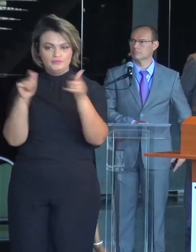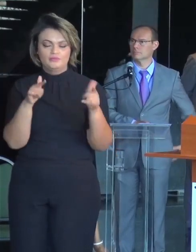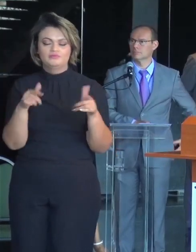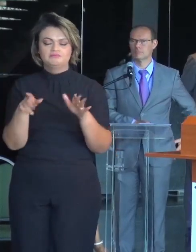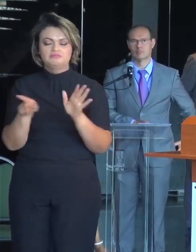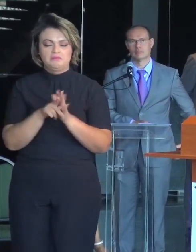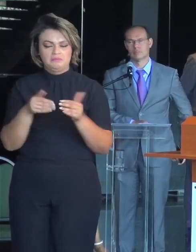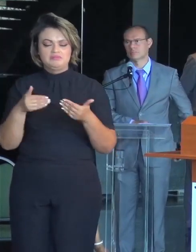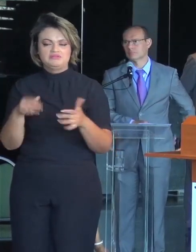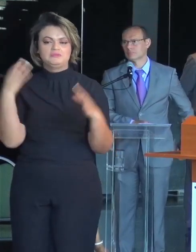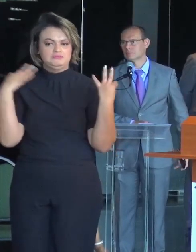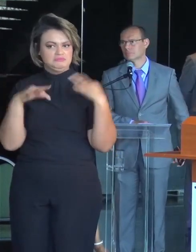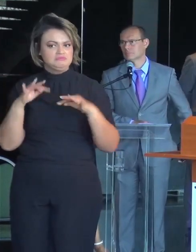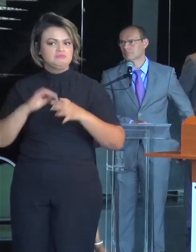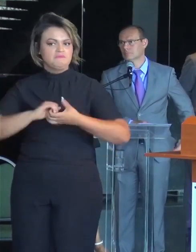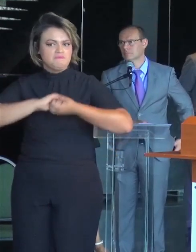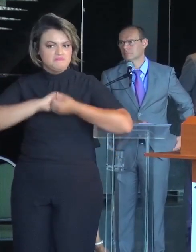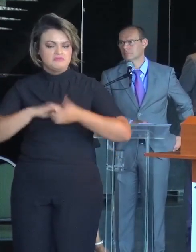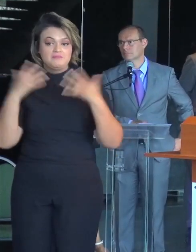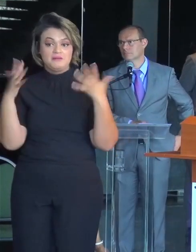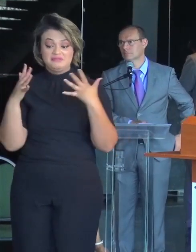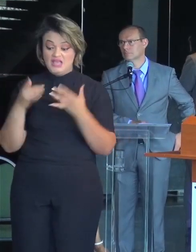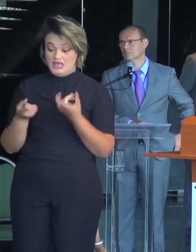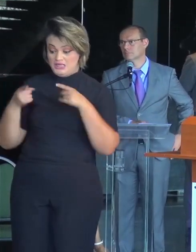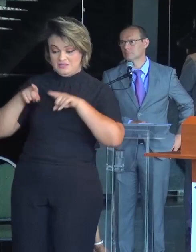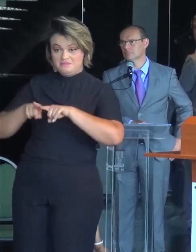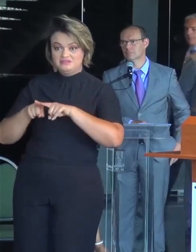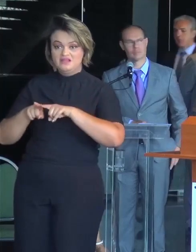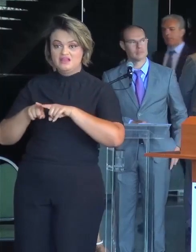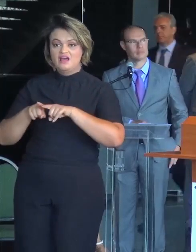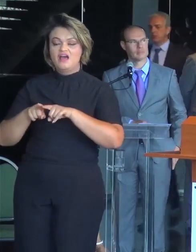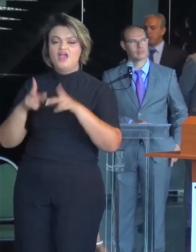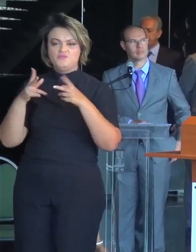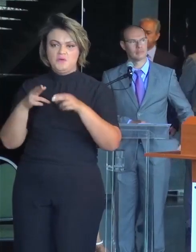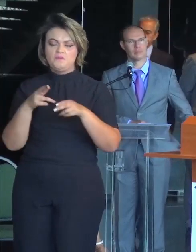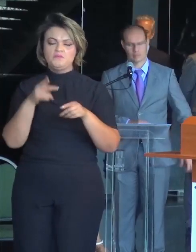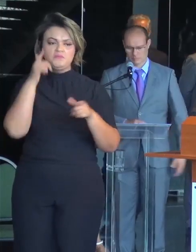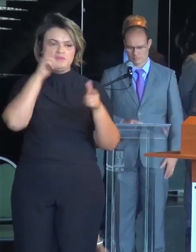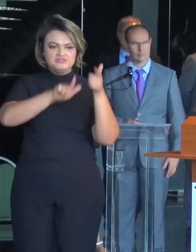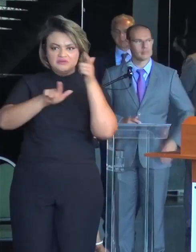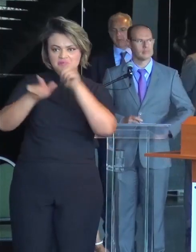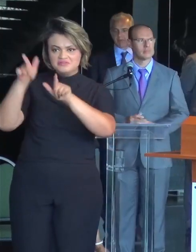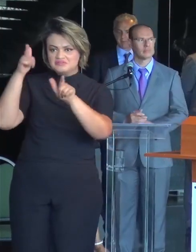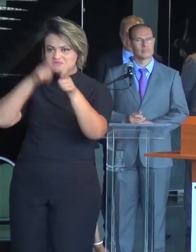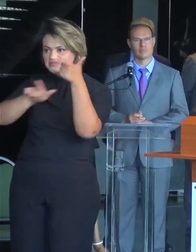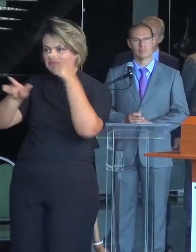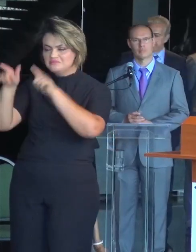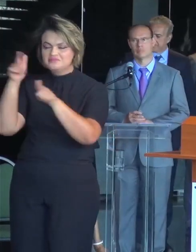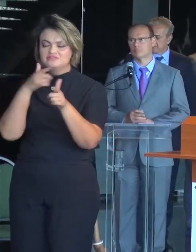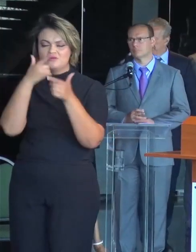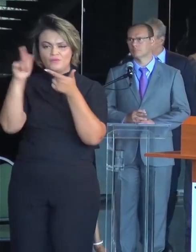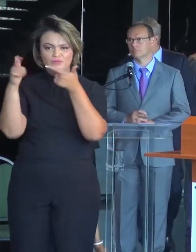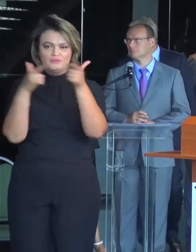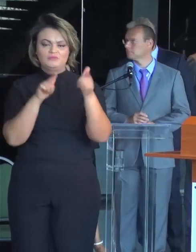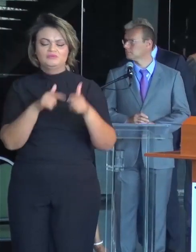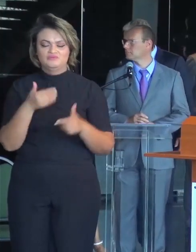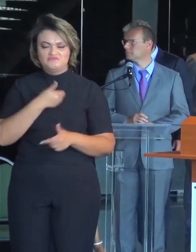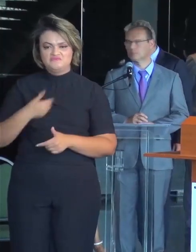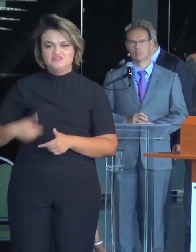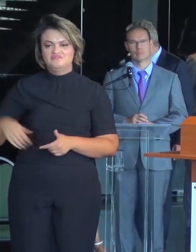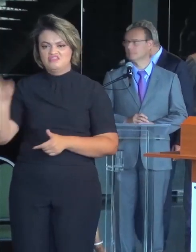do Turismo. E essa parceria é apenas o início de muitas conquistas que iremos realizar junto aos dois ministérios e o nosso governo